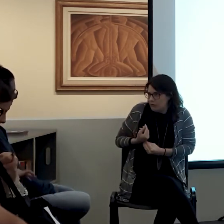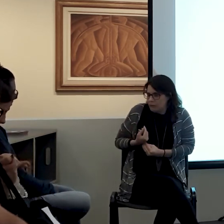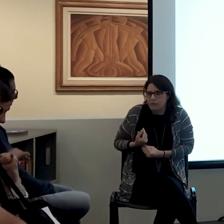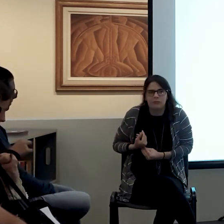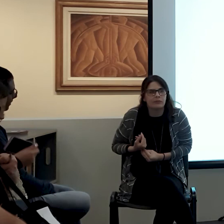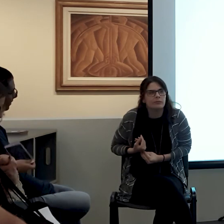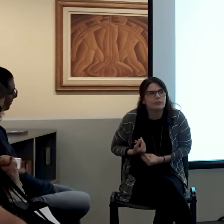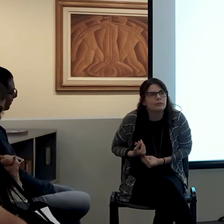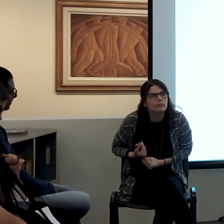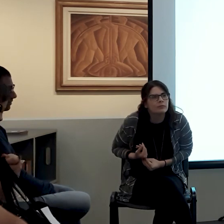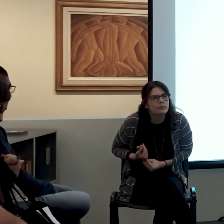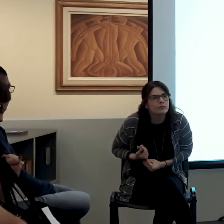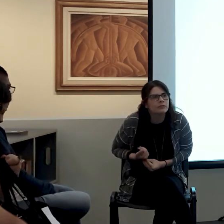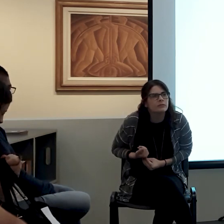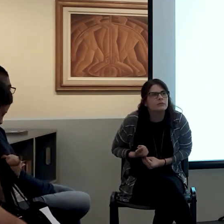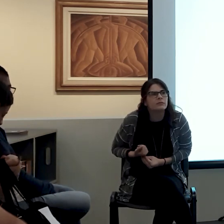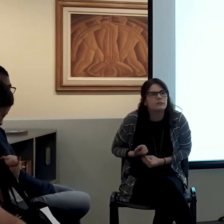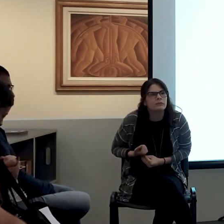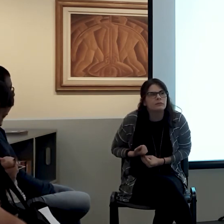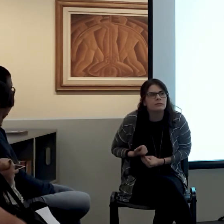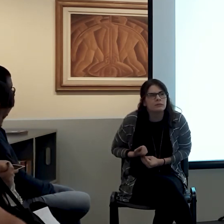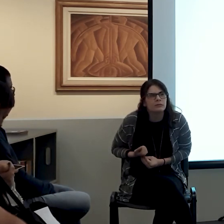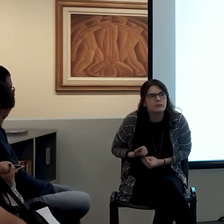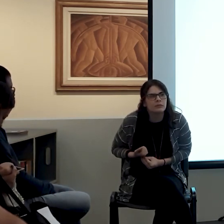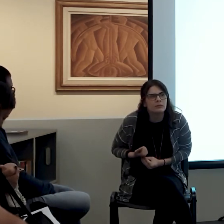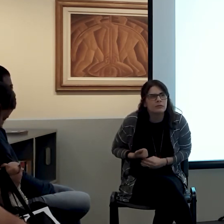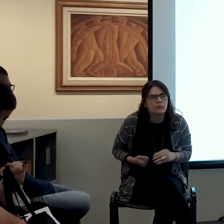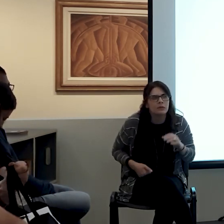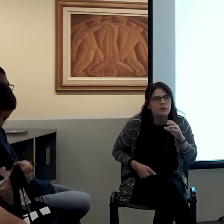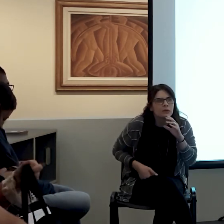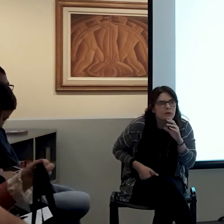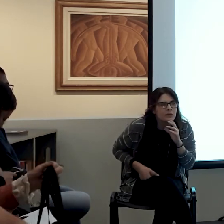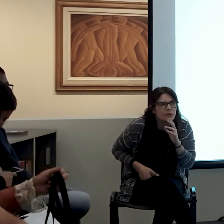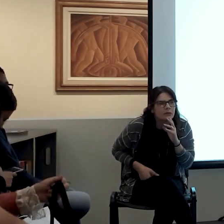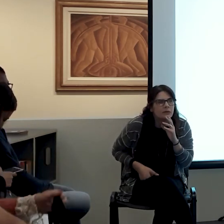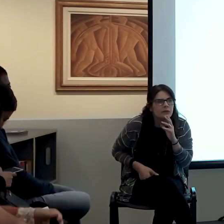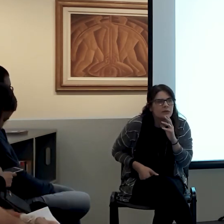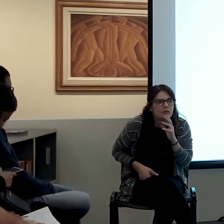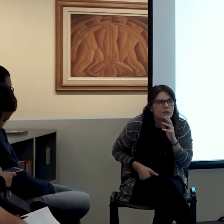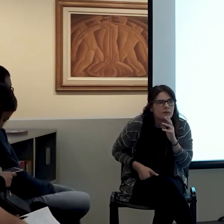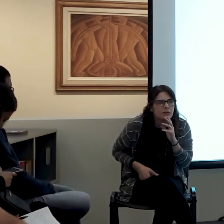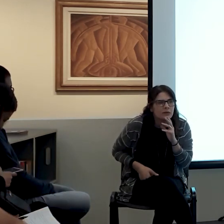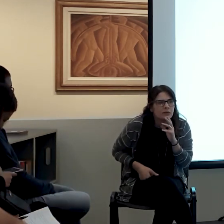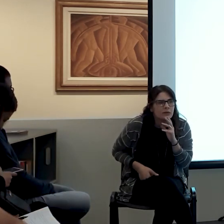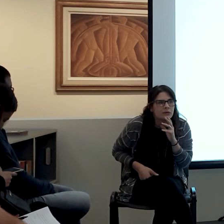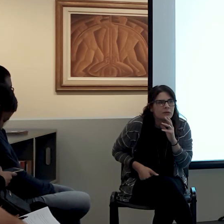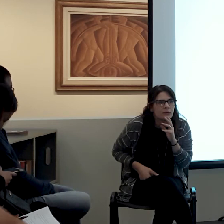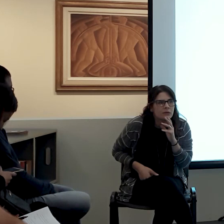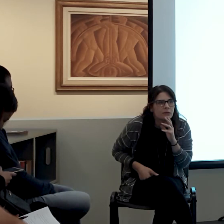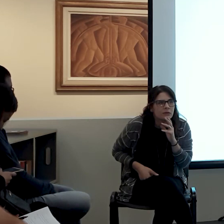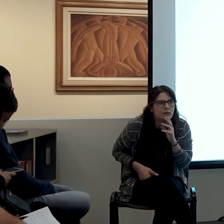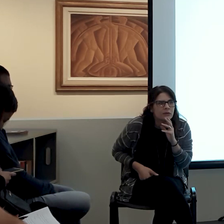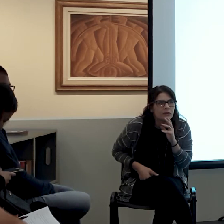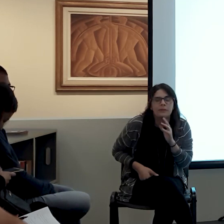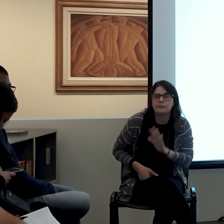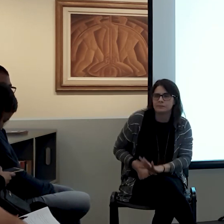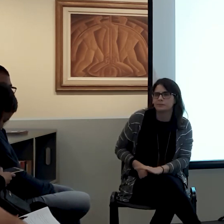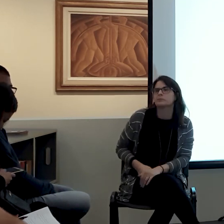Uhum. Como ele era legitimado de ser crítico, que tinha autoridade para definir o que